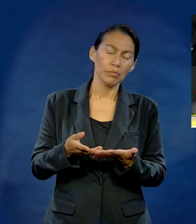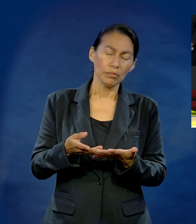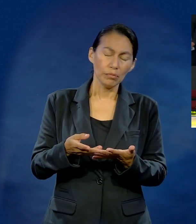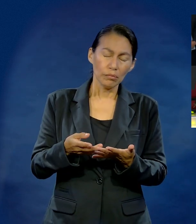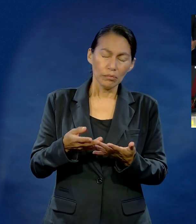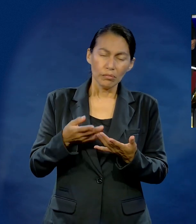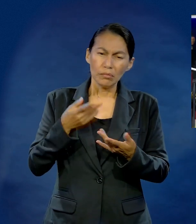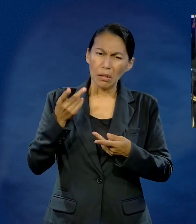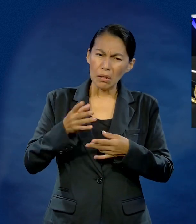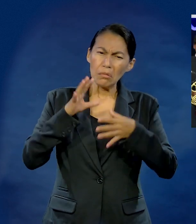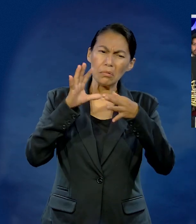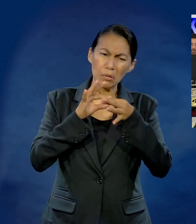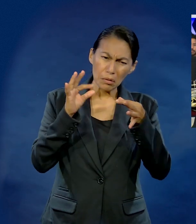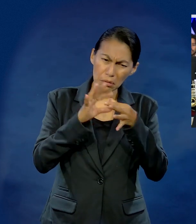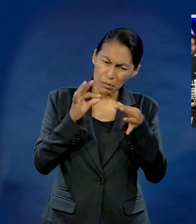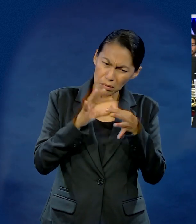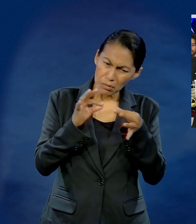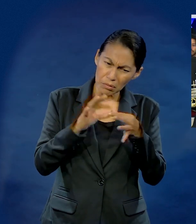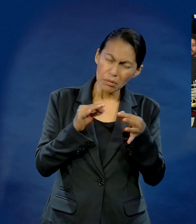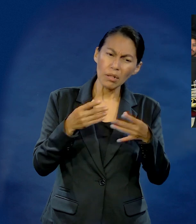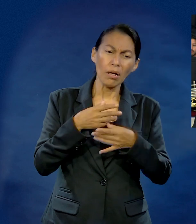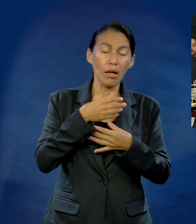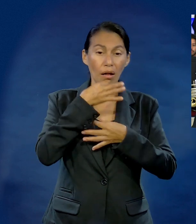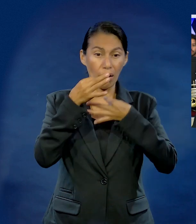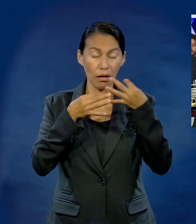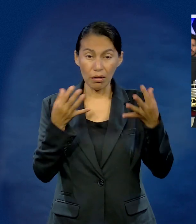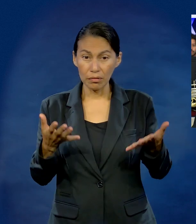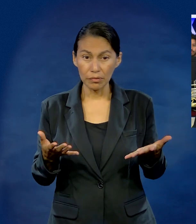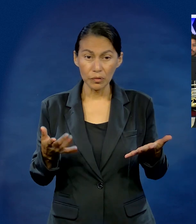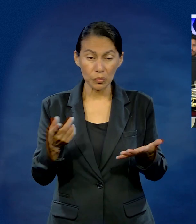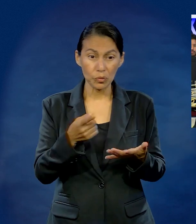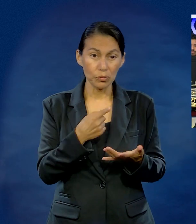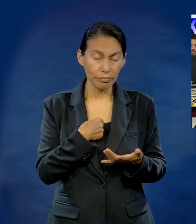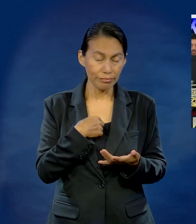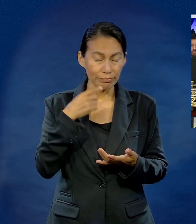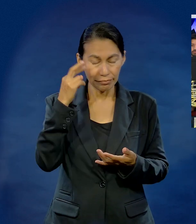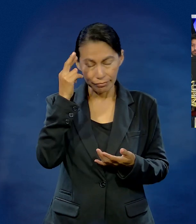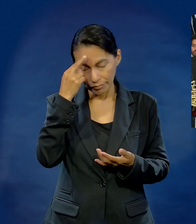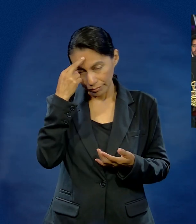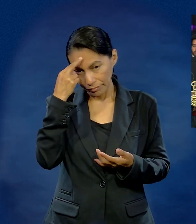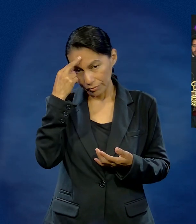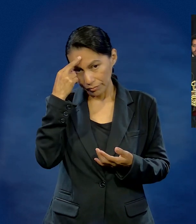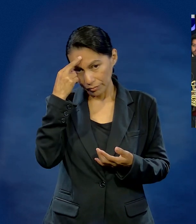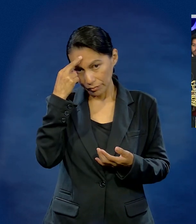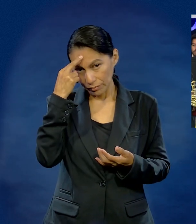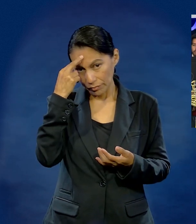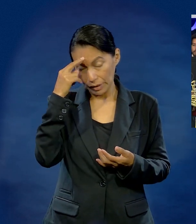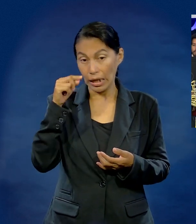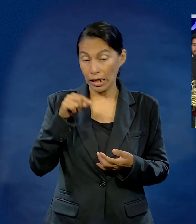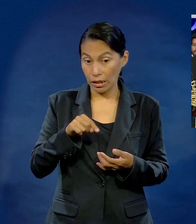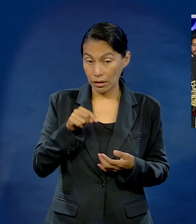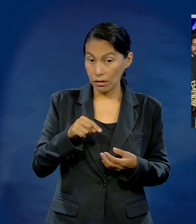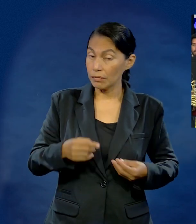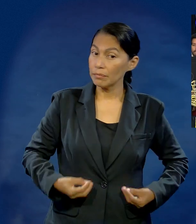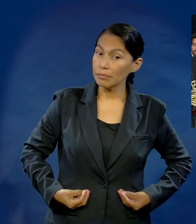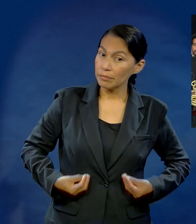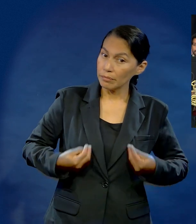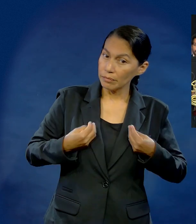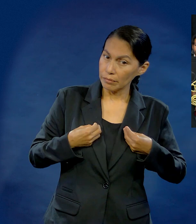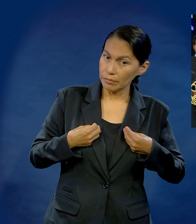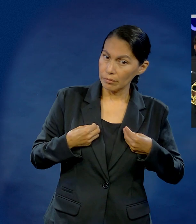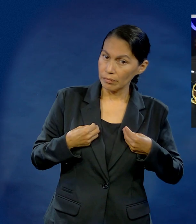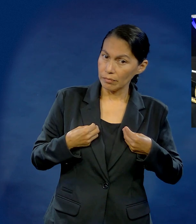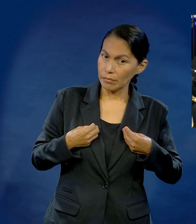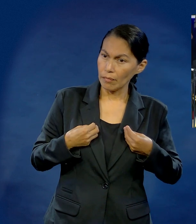a inspirarse y a hablar de su propia experiencia de una manera muy impactante. Y de las cosas que más recuerdo es